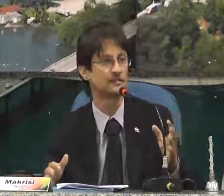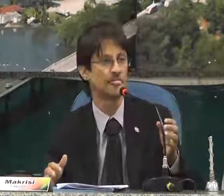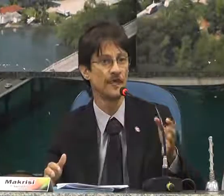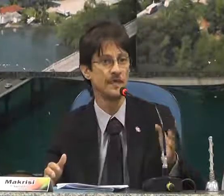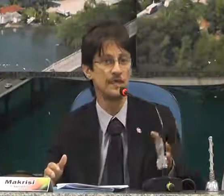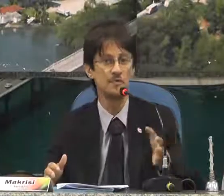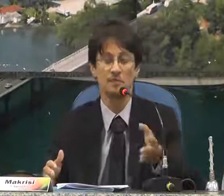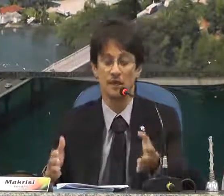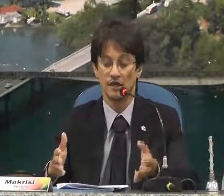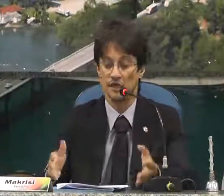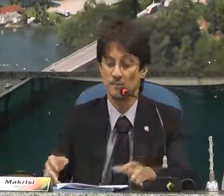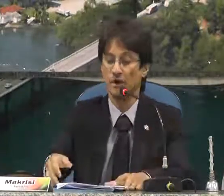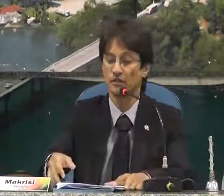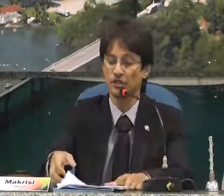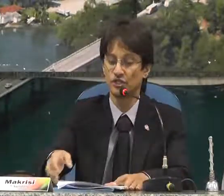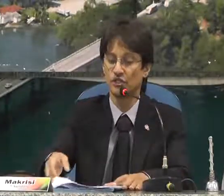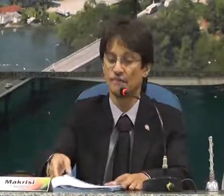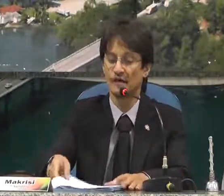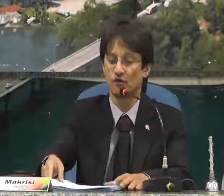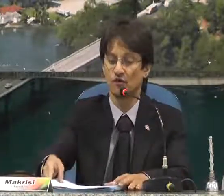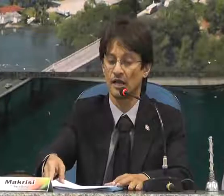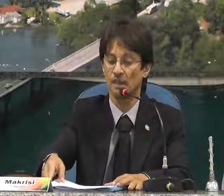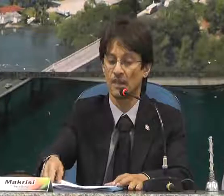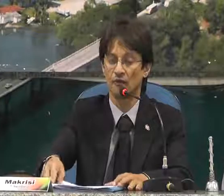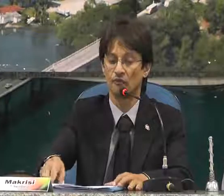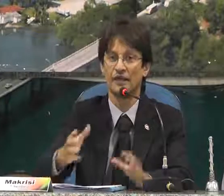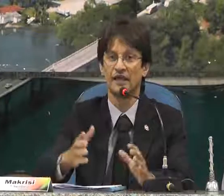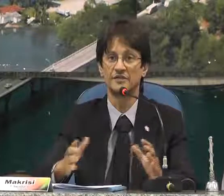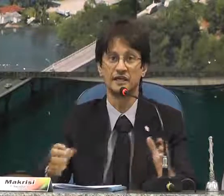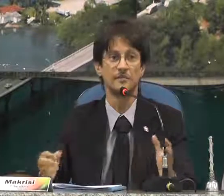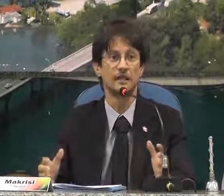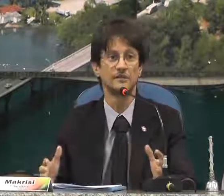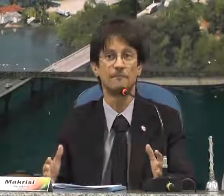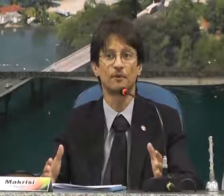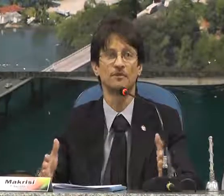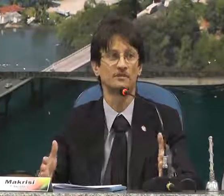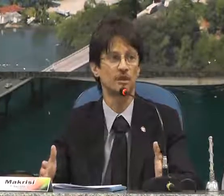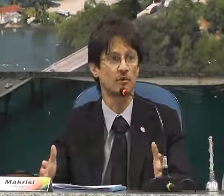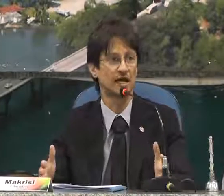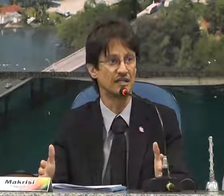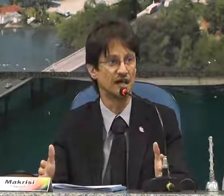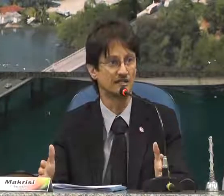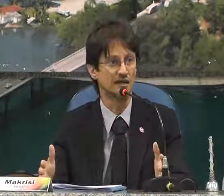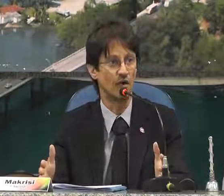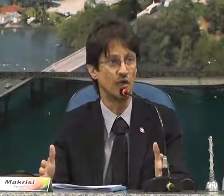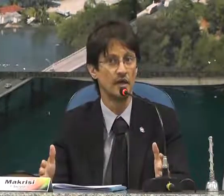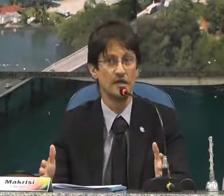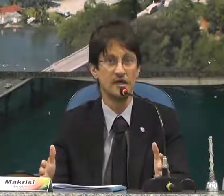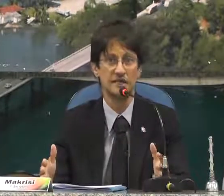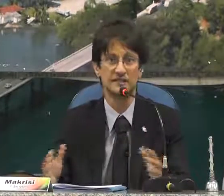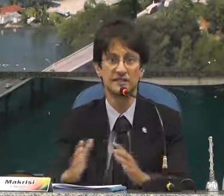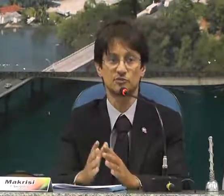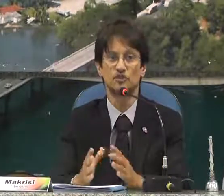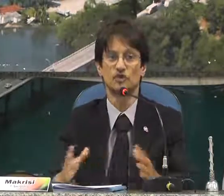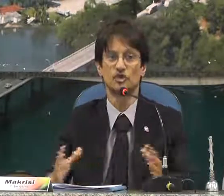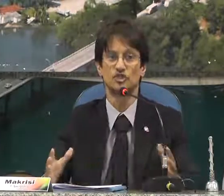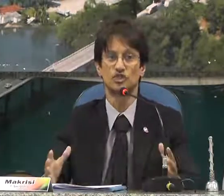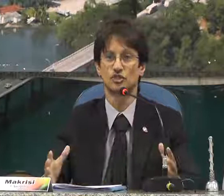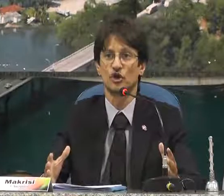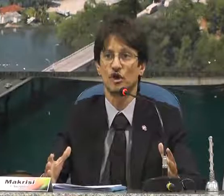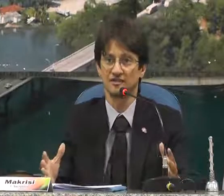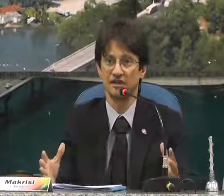mulheres e, importante também agora, a conferência da promoção da igualdade racial. E, às vezes, as